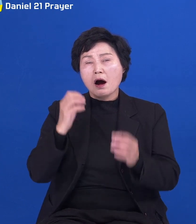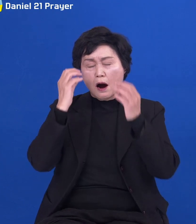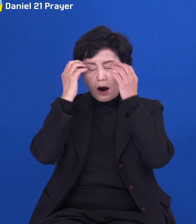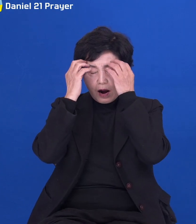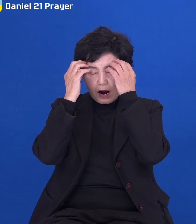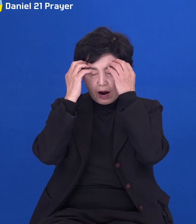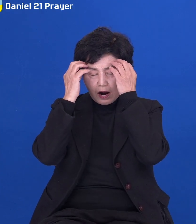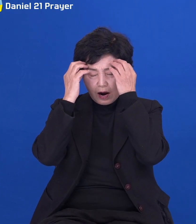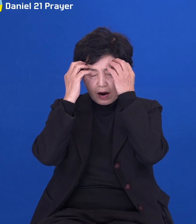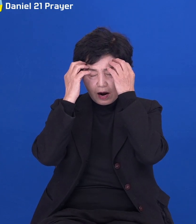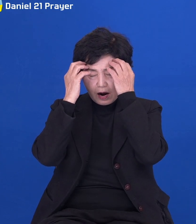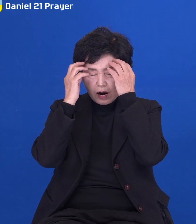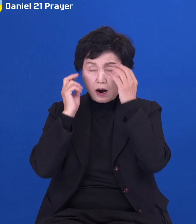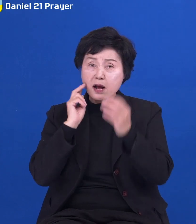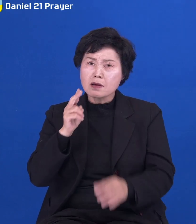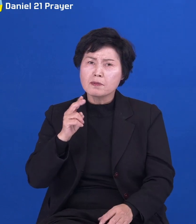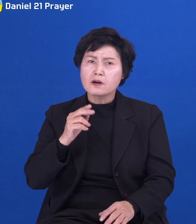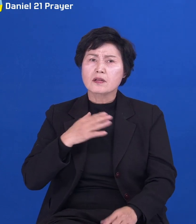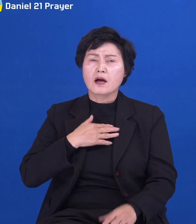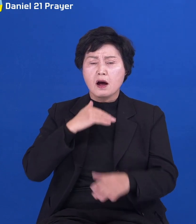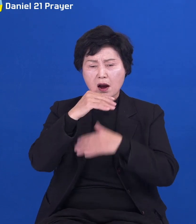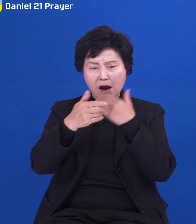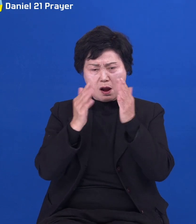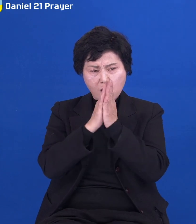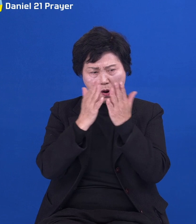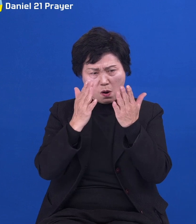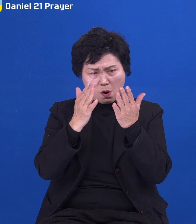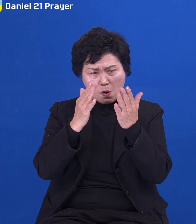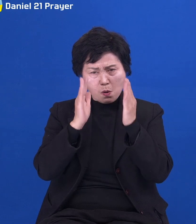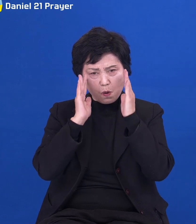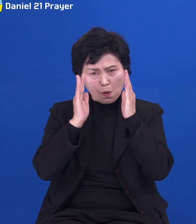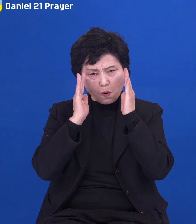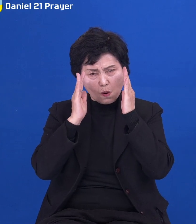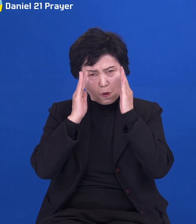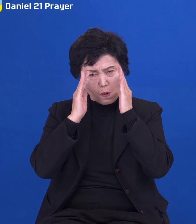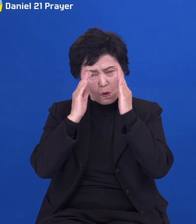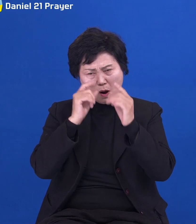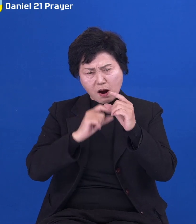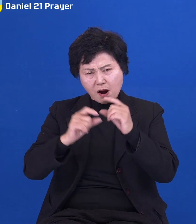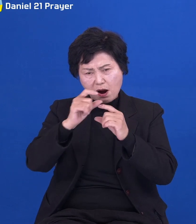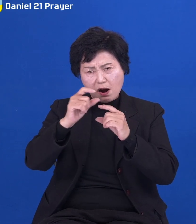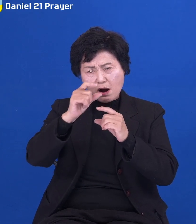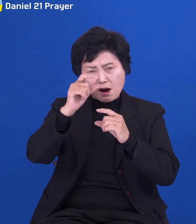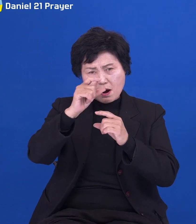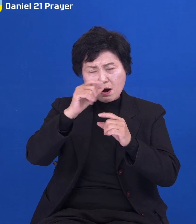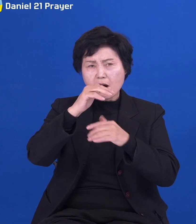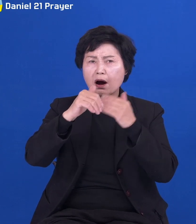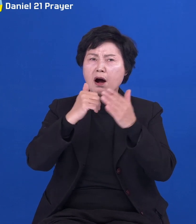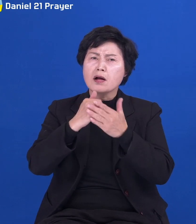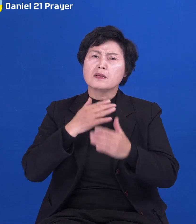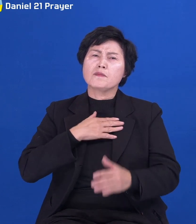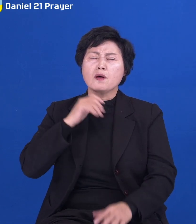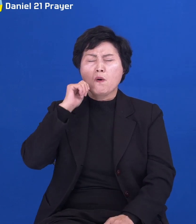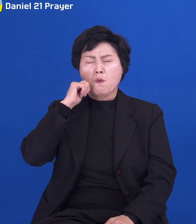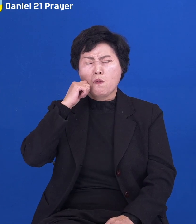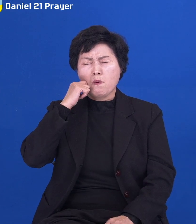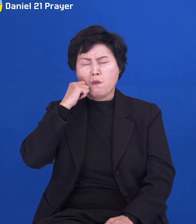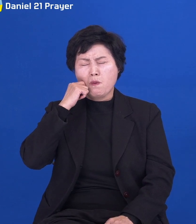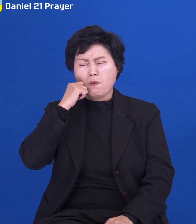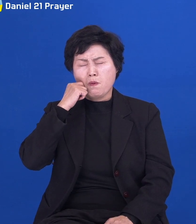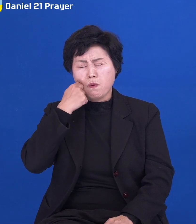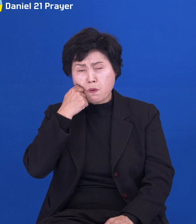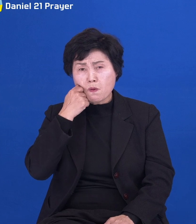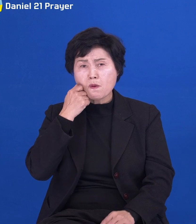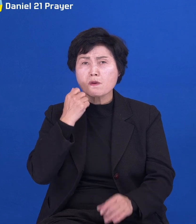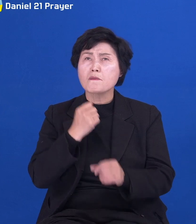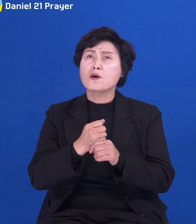어떻게 나는 성경 공부를 하면 할수록 하나님은 왜 나를 이렇게 점점 시궁창으로 몰아가시는지 저는 그때 그걸 알 수가